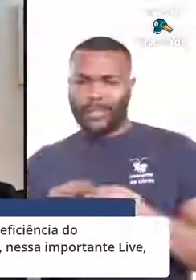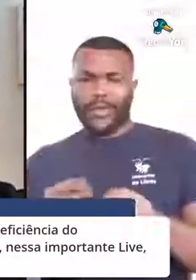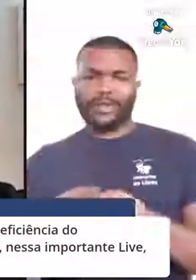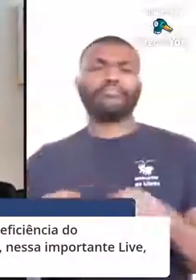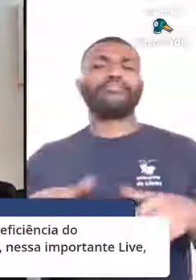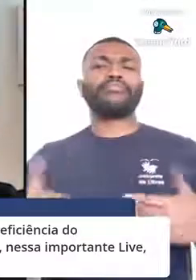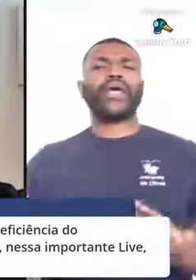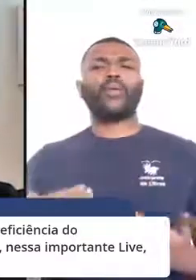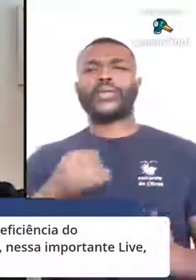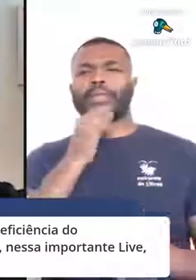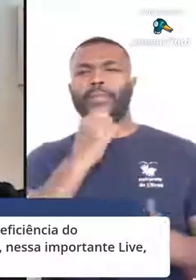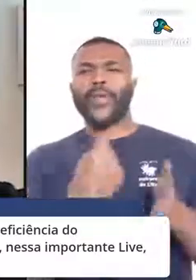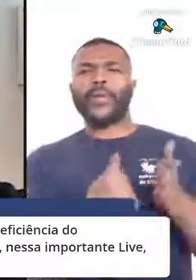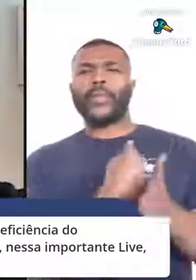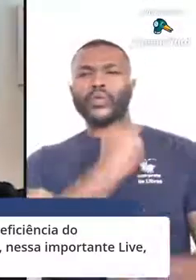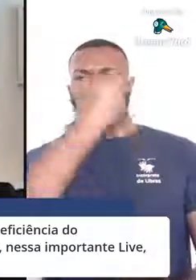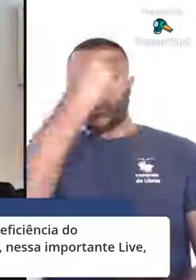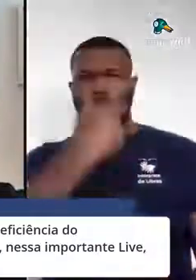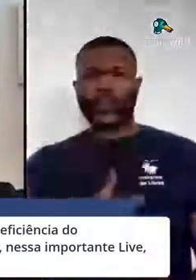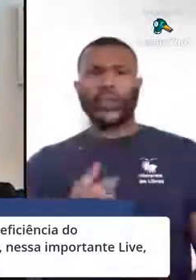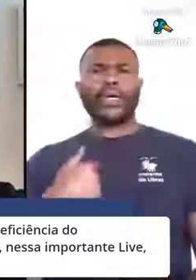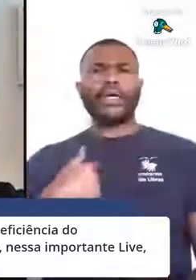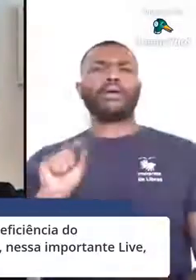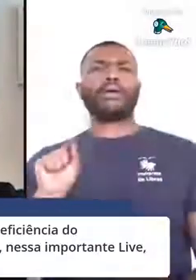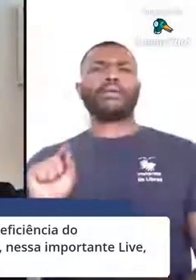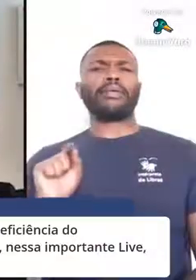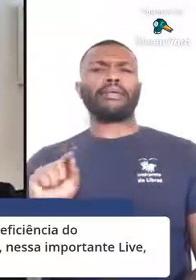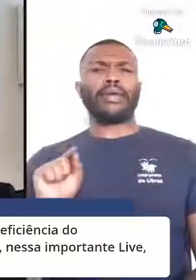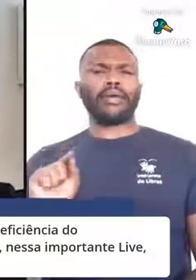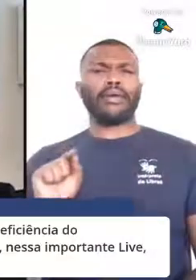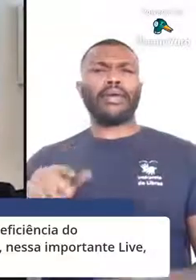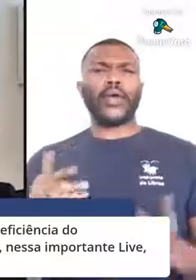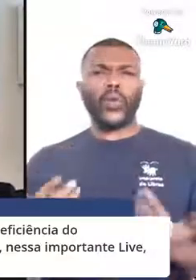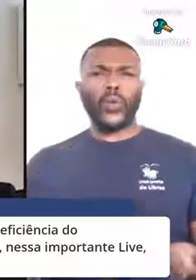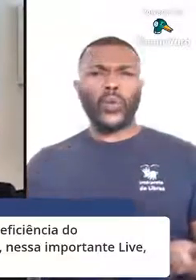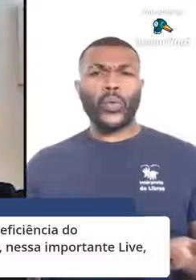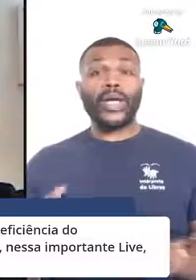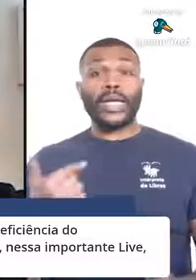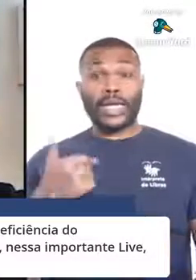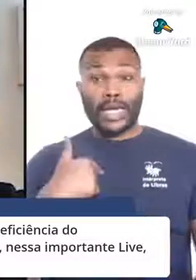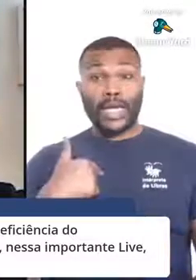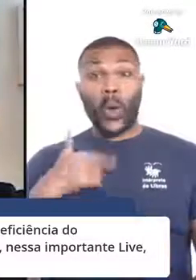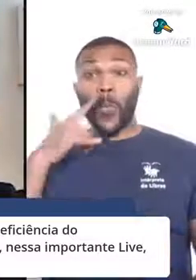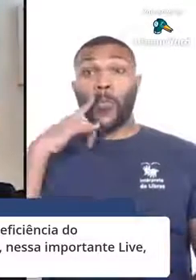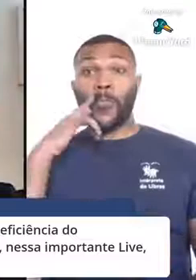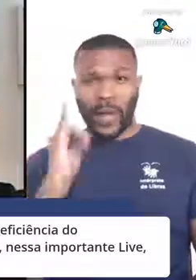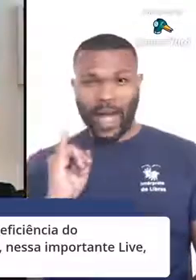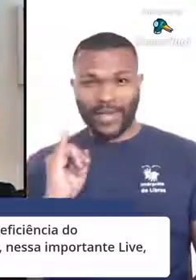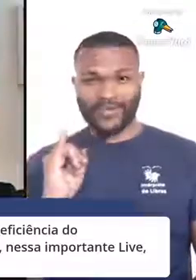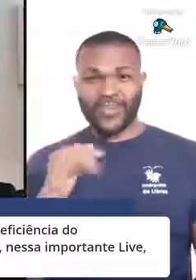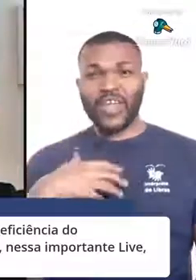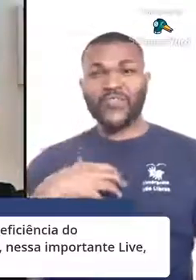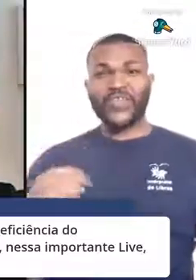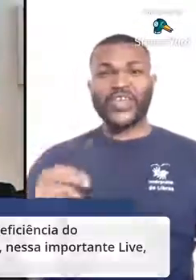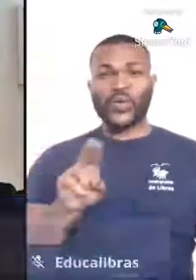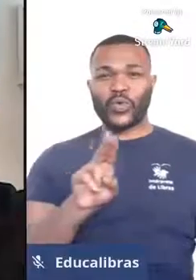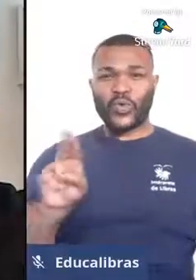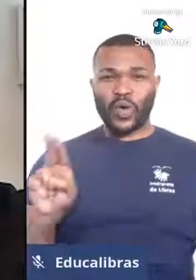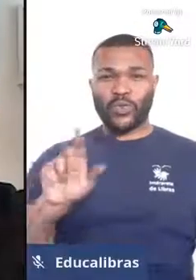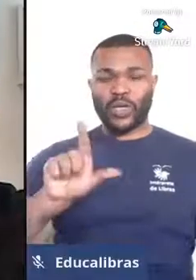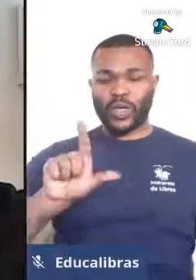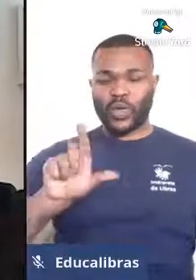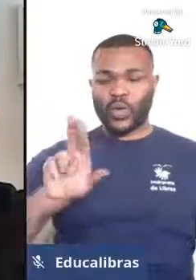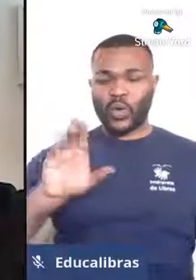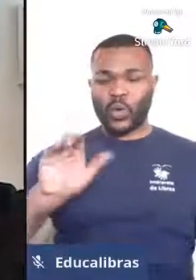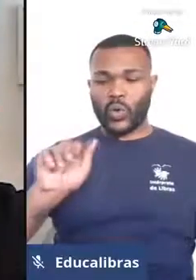sou eu? Eu gosto de falar que eu sou um pai, né? Eu sou o pai do Lucas, um menino